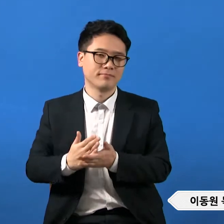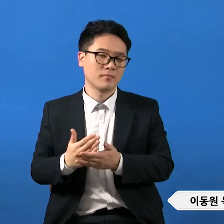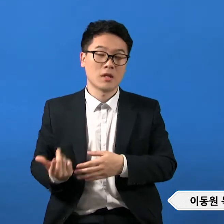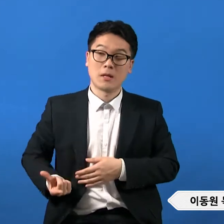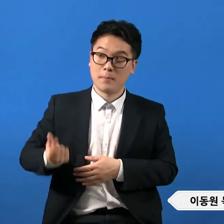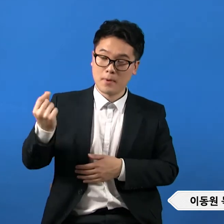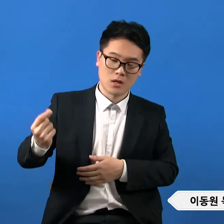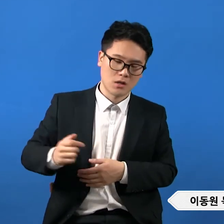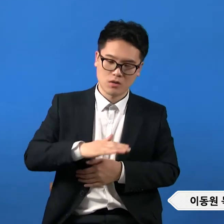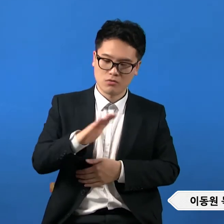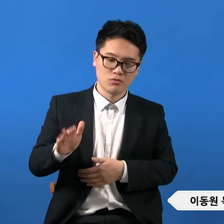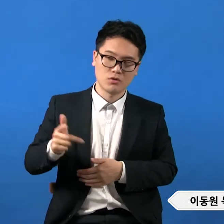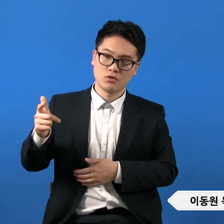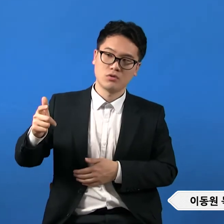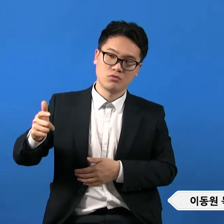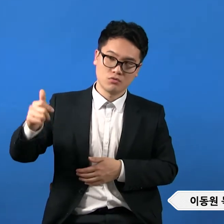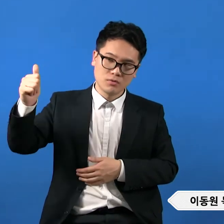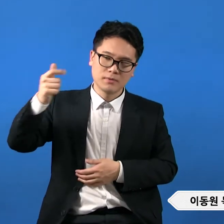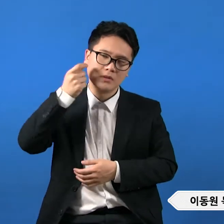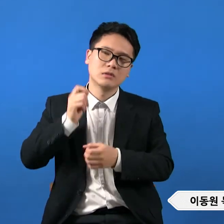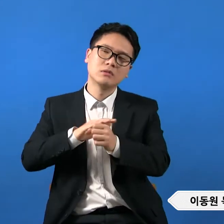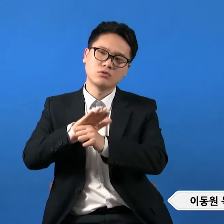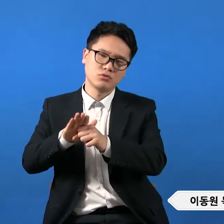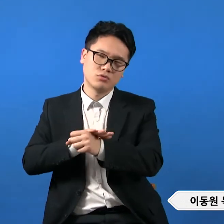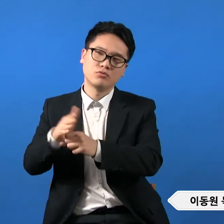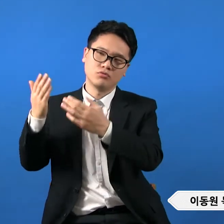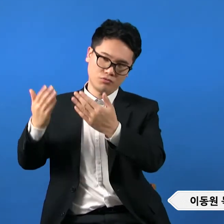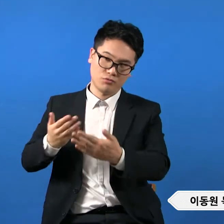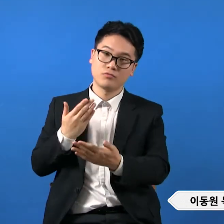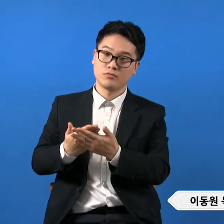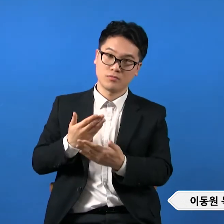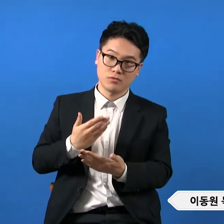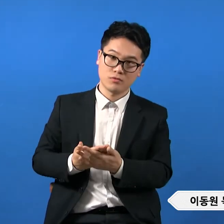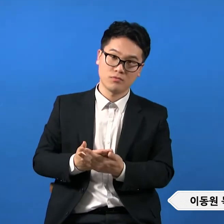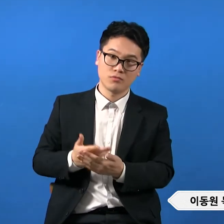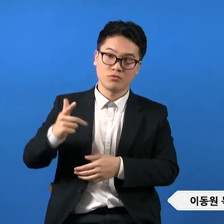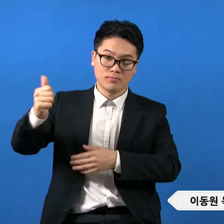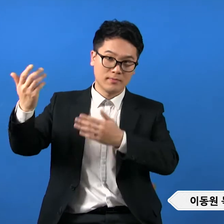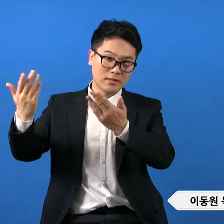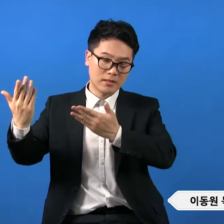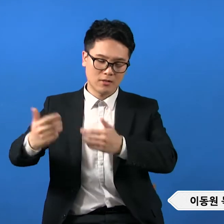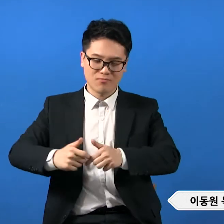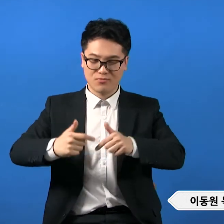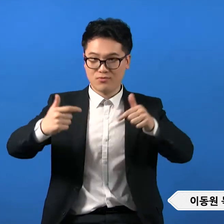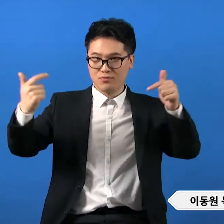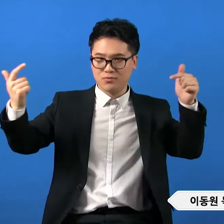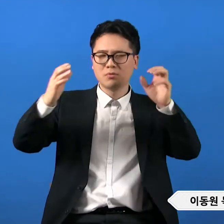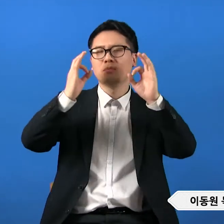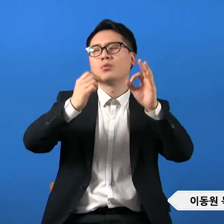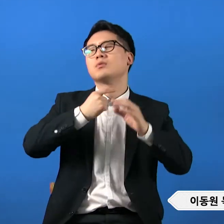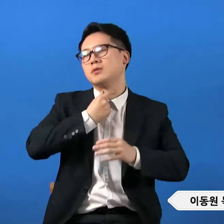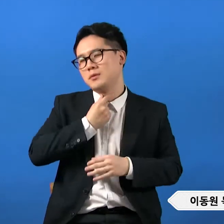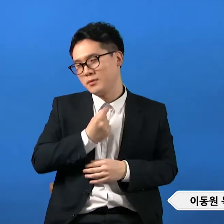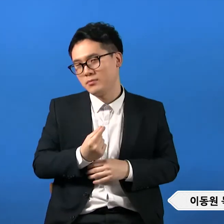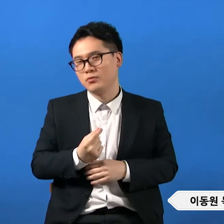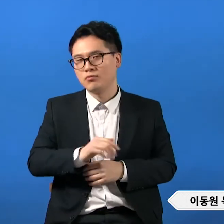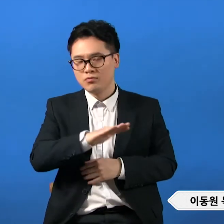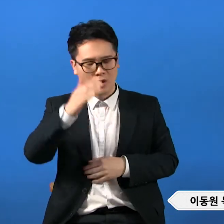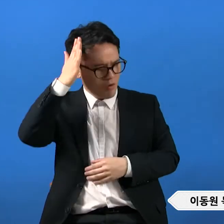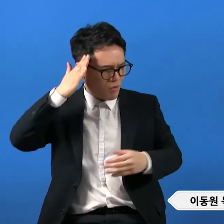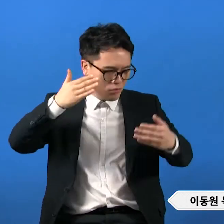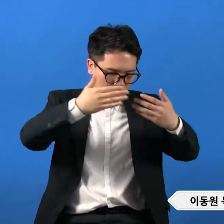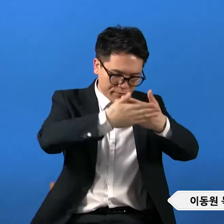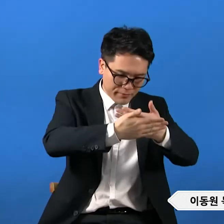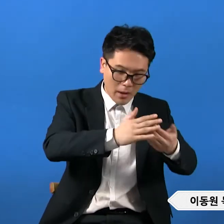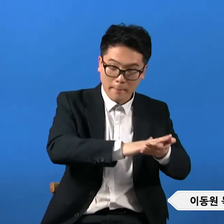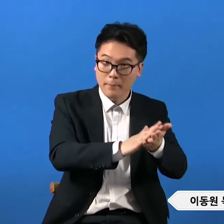신속하게 다시 주님의 일이 우리 가운데 부흥되는 광경을 보게 해 주십시오. 우리의 어둠이 변하여